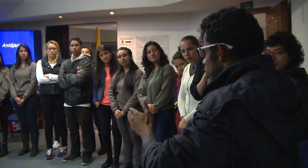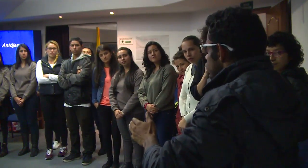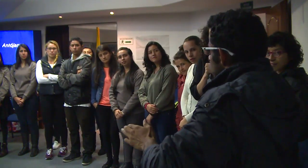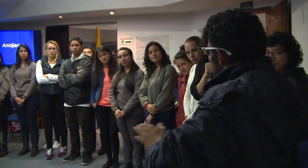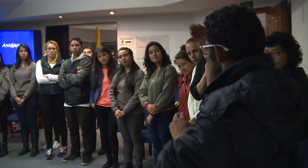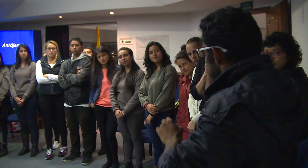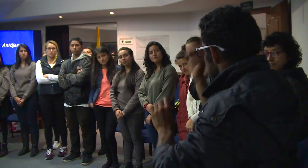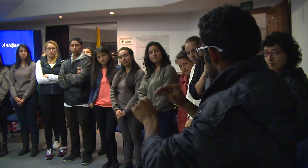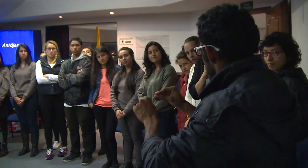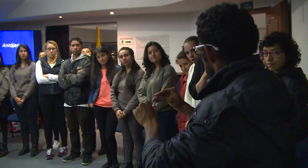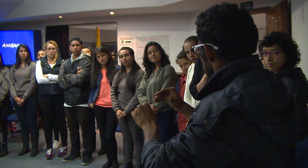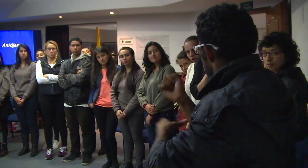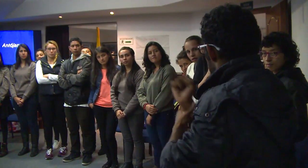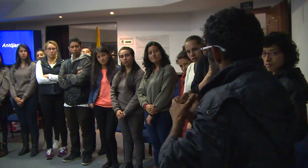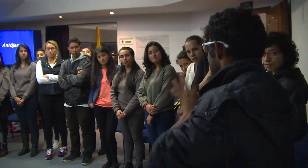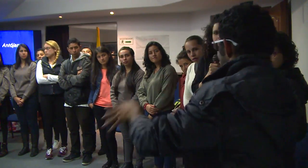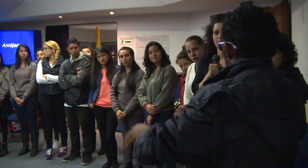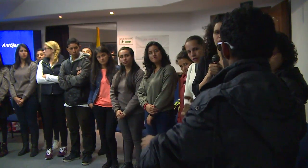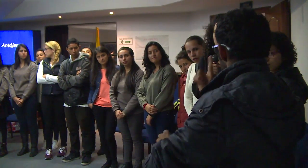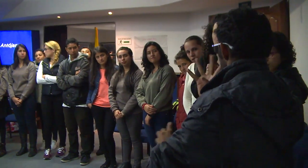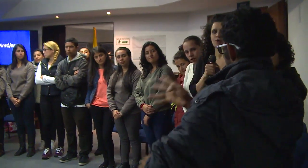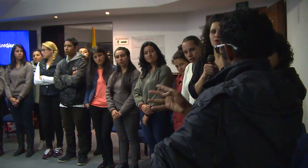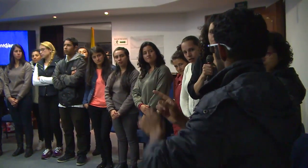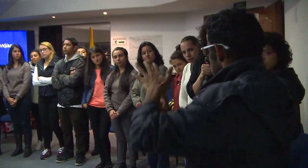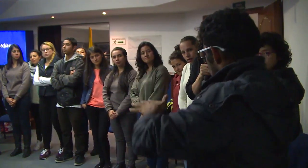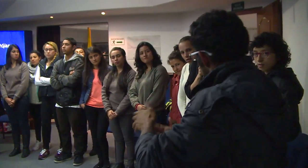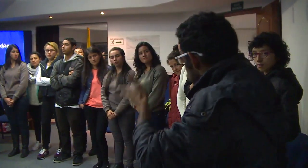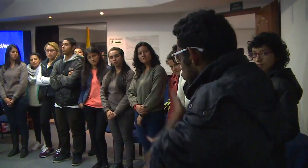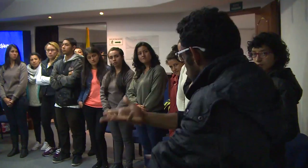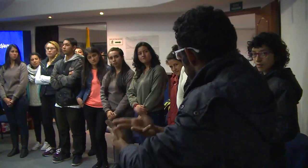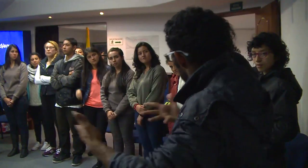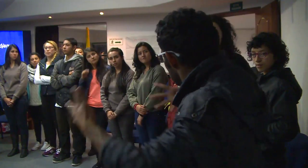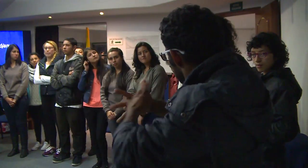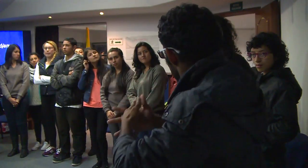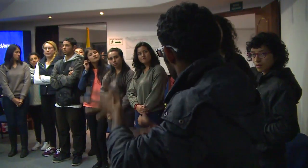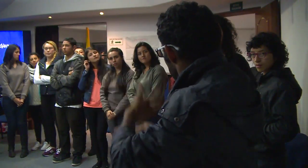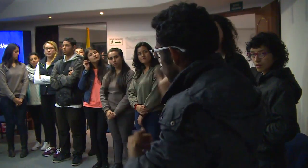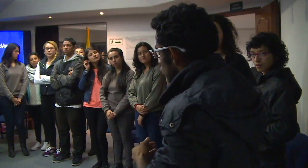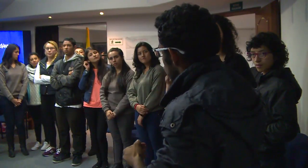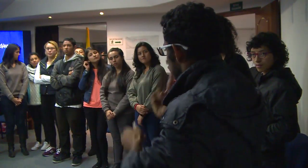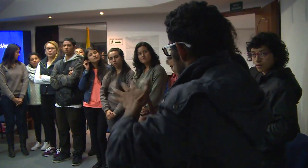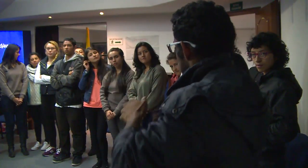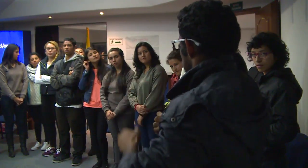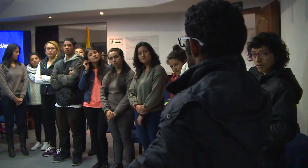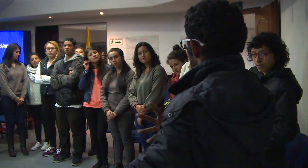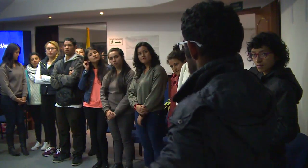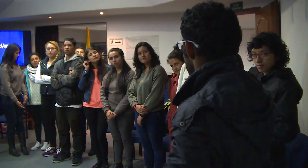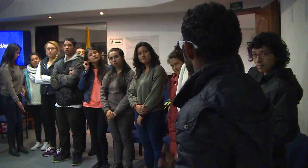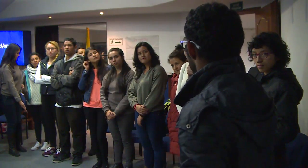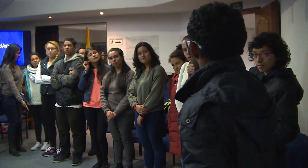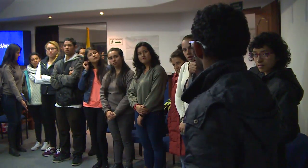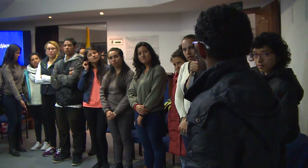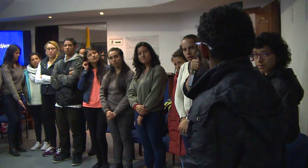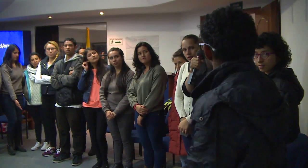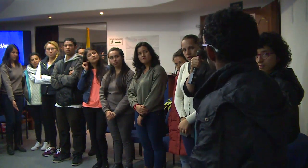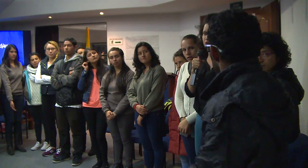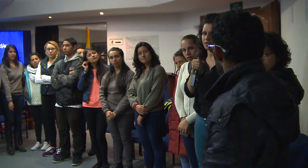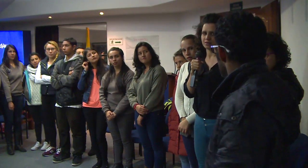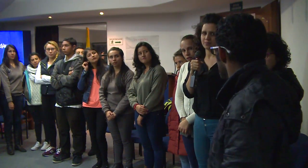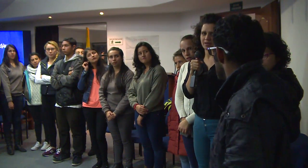Soy maestro para formar, no para discriminar, sino para generar una integración y es